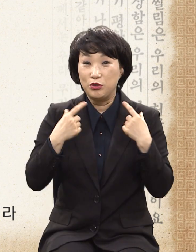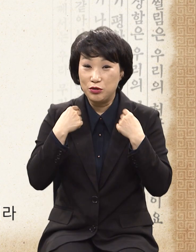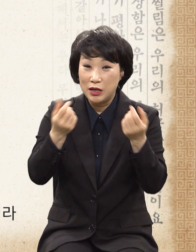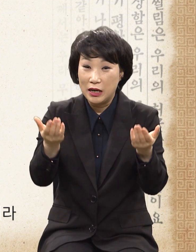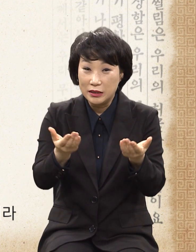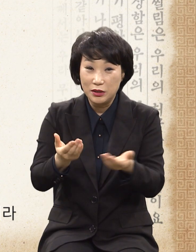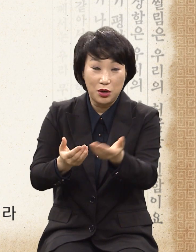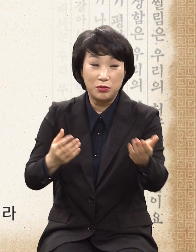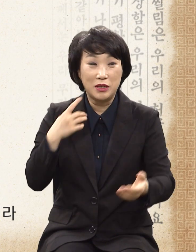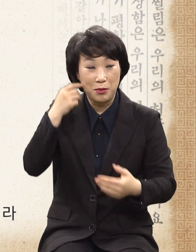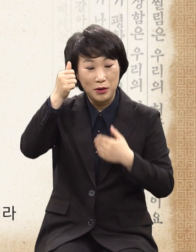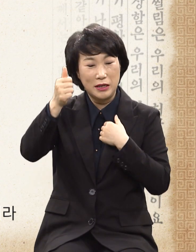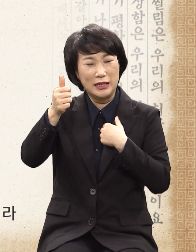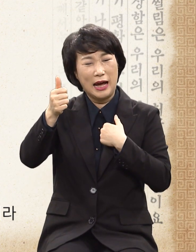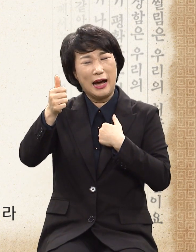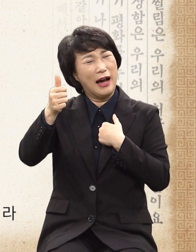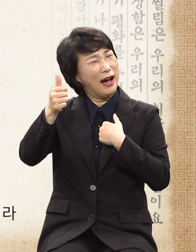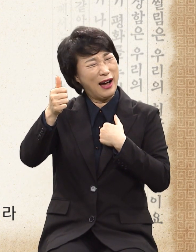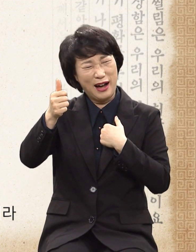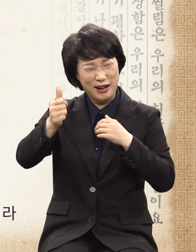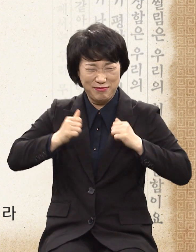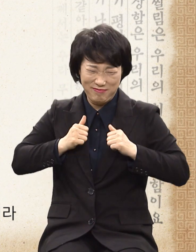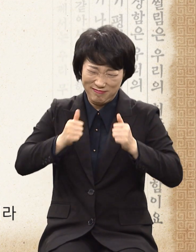나가는데 담임 목사가 얼마나